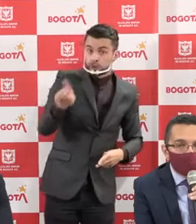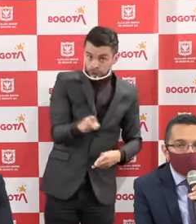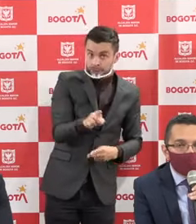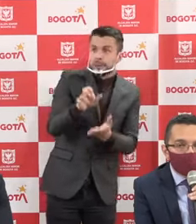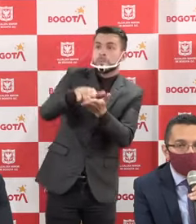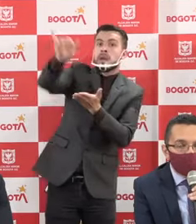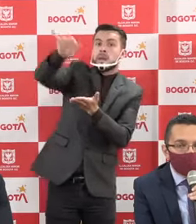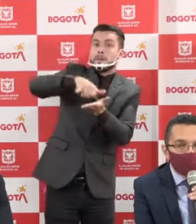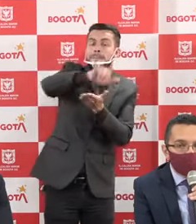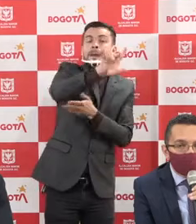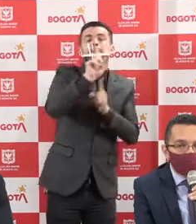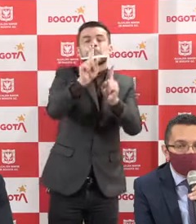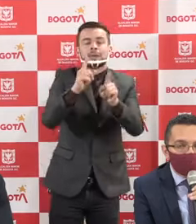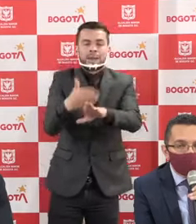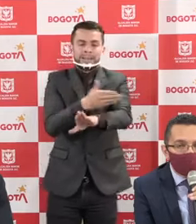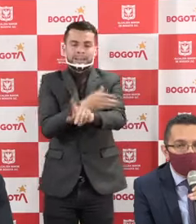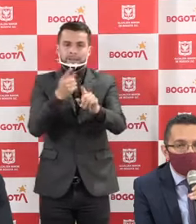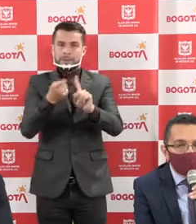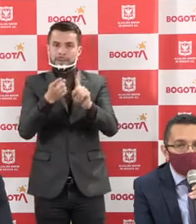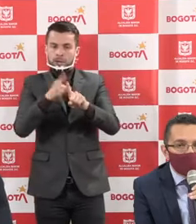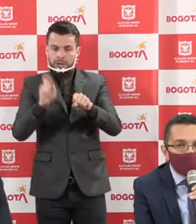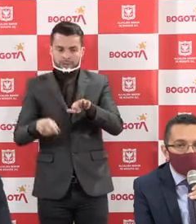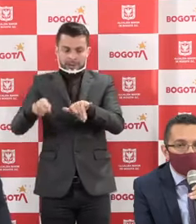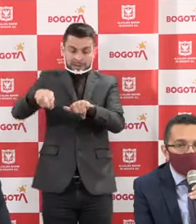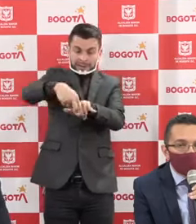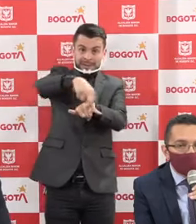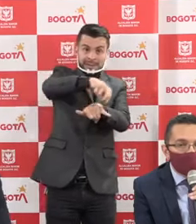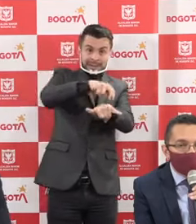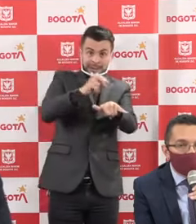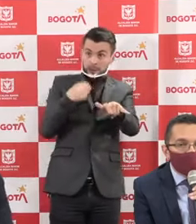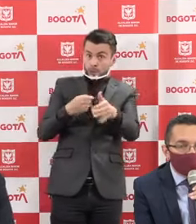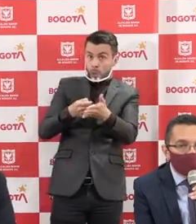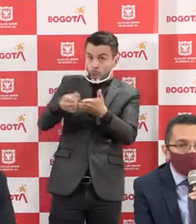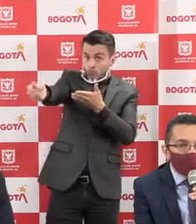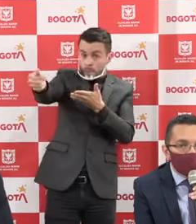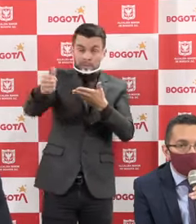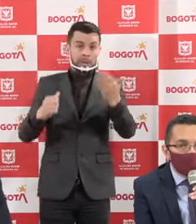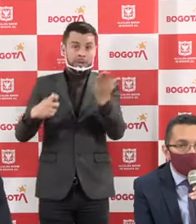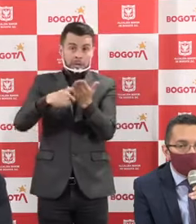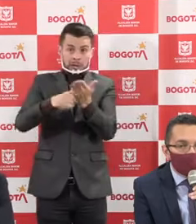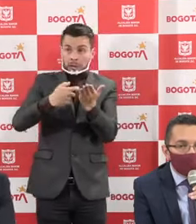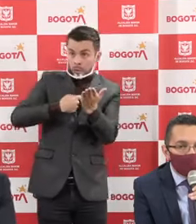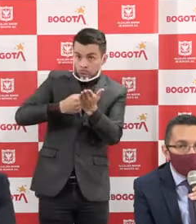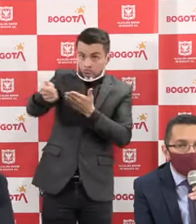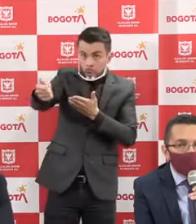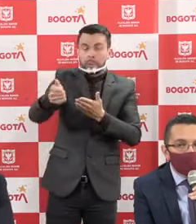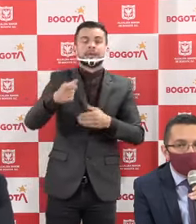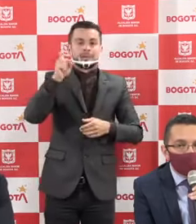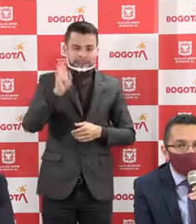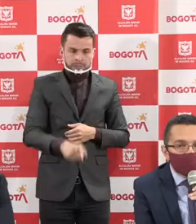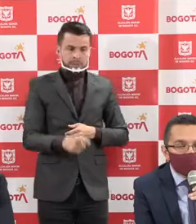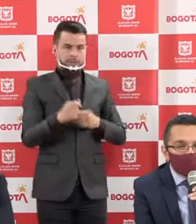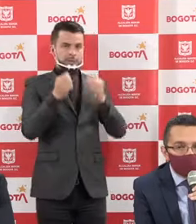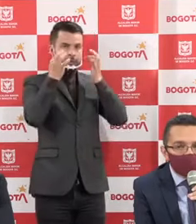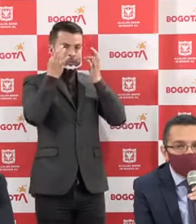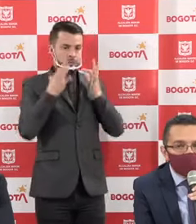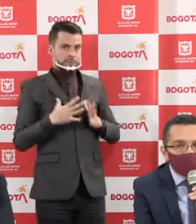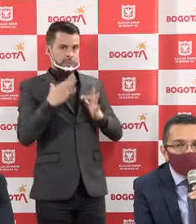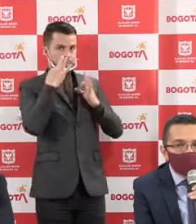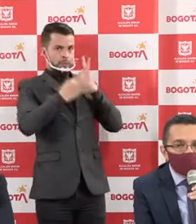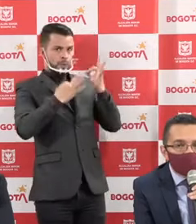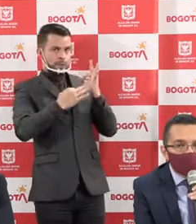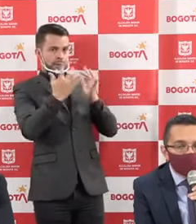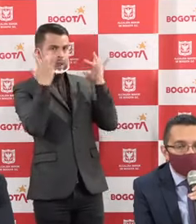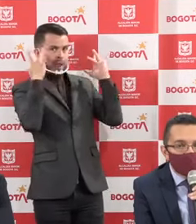aislamiento y prevención de los viajeros y en ese momento está en trámite con gobierno nacional ministerio de transporte